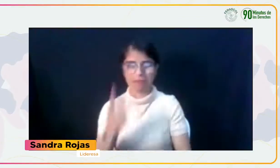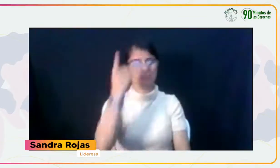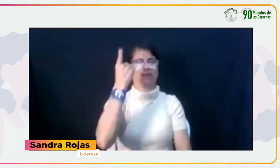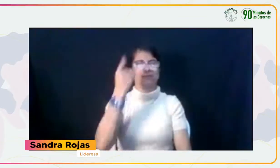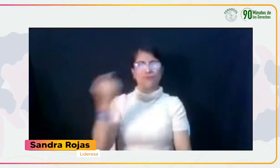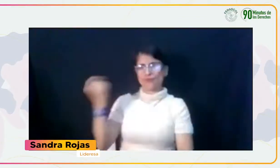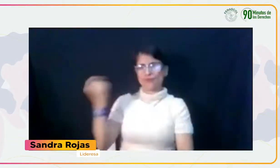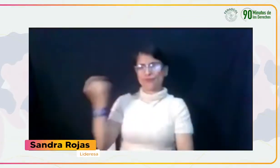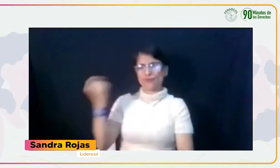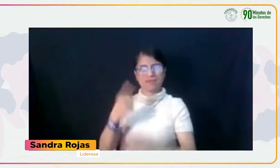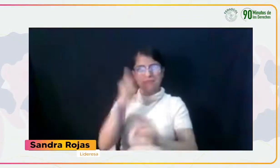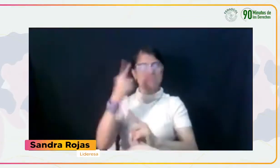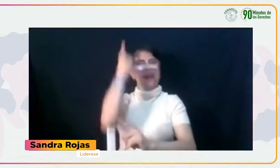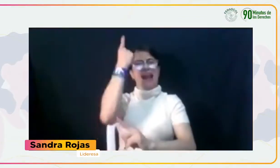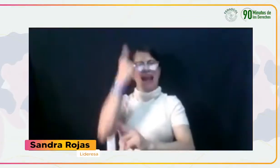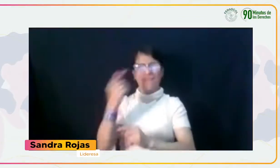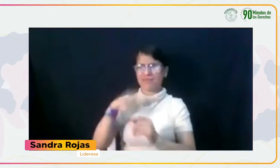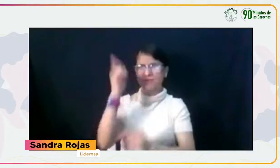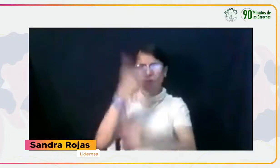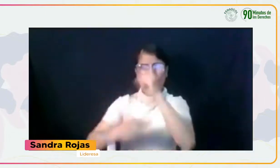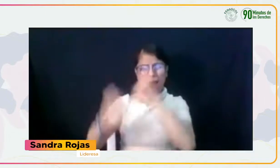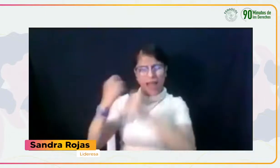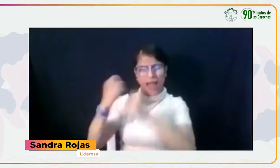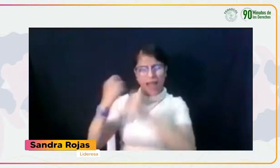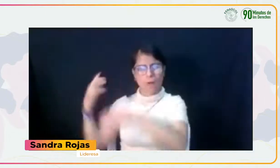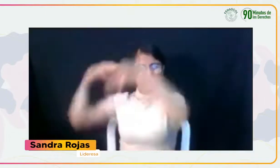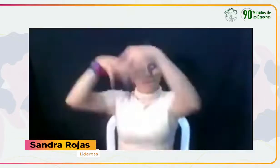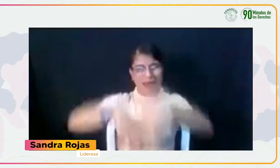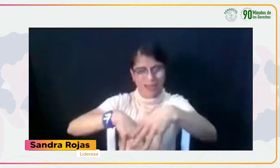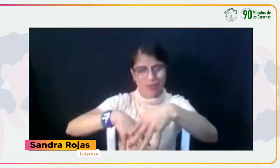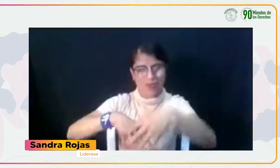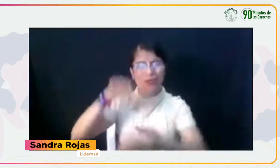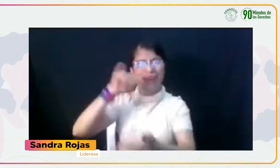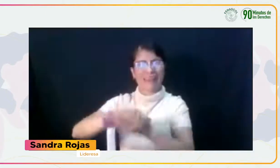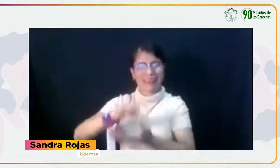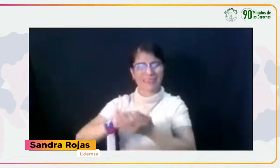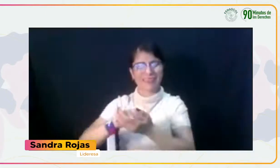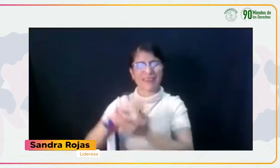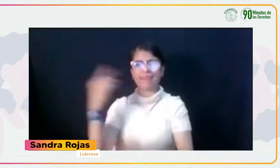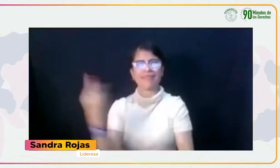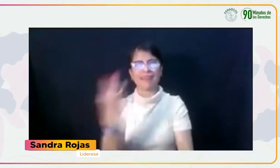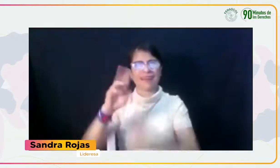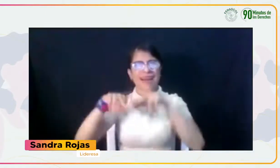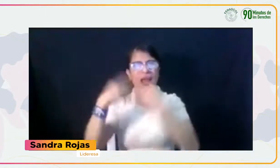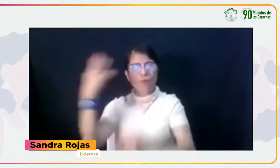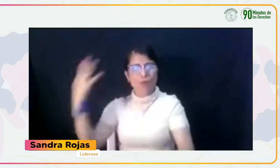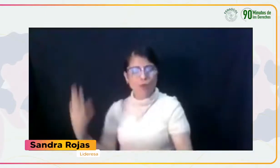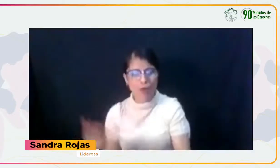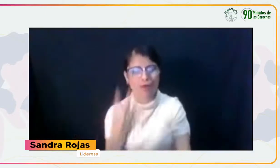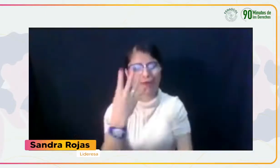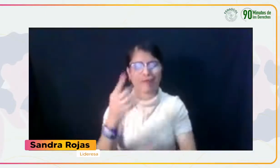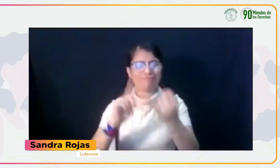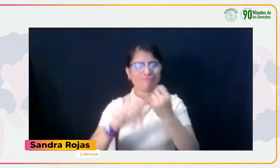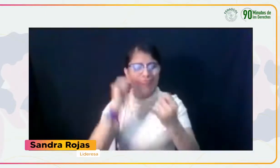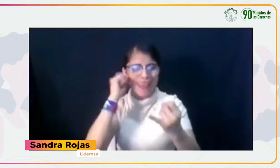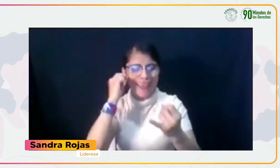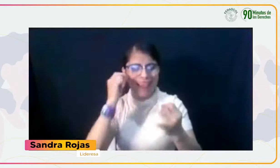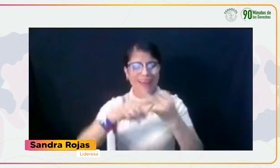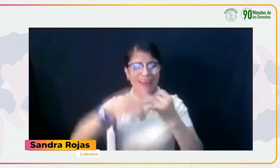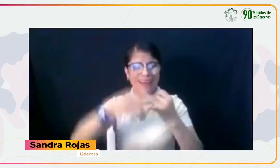eran los mismos con los mismos. Hace poco, fue la primera vez el año pasado cuando estuvimos allí en el plantón, que ya estuvimos allí